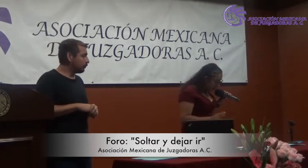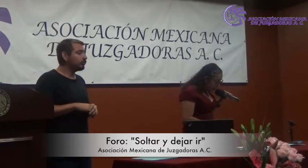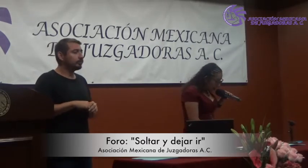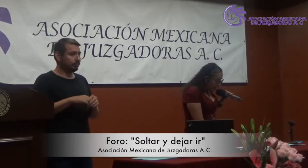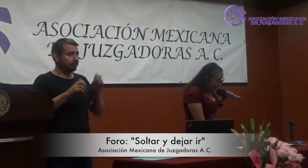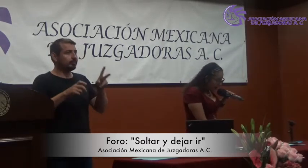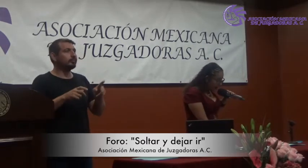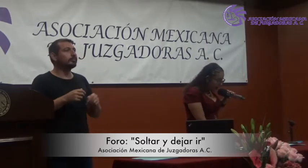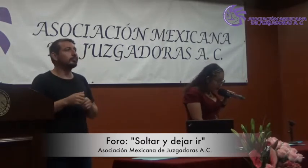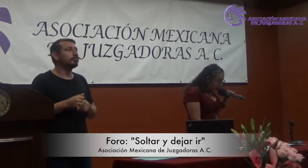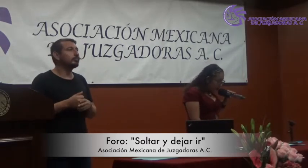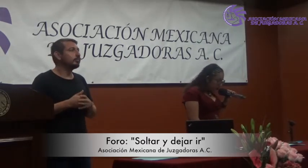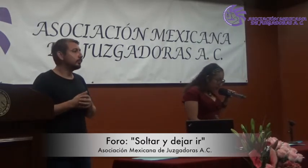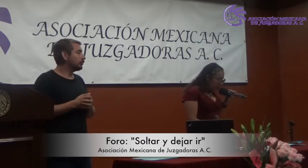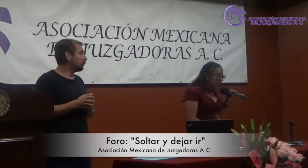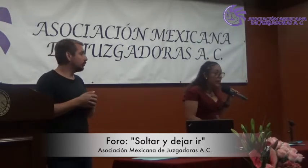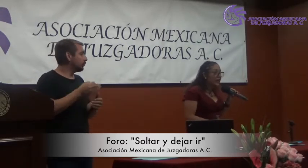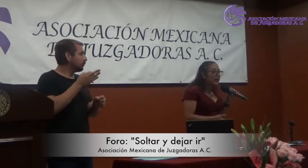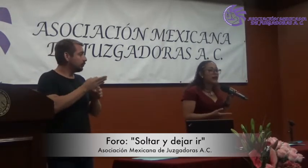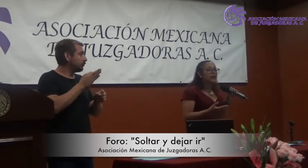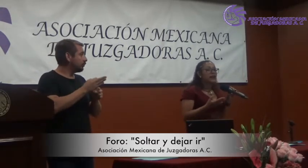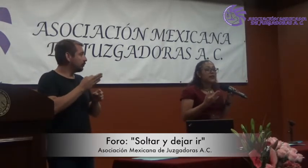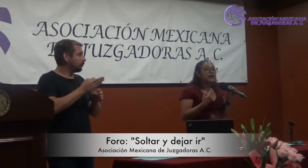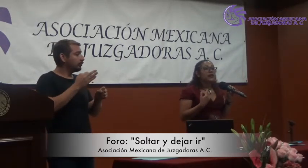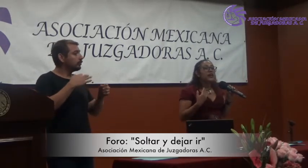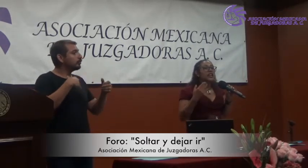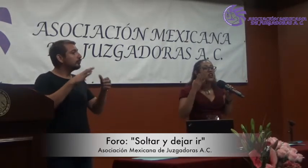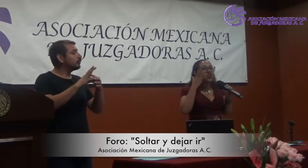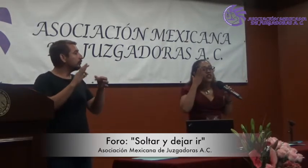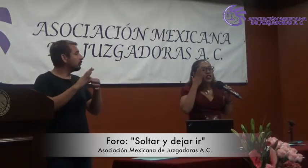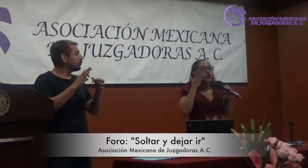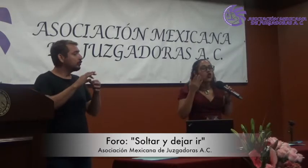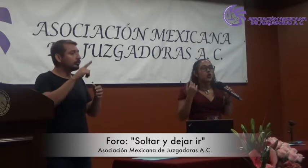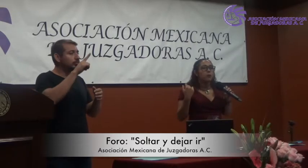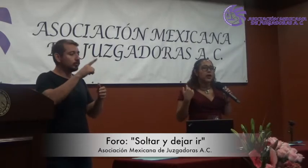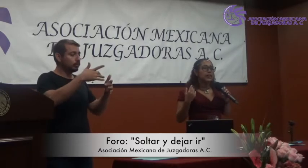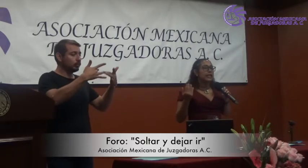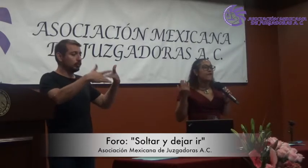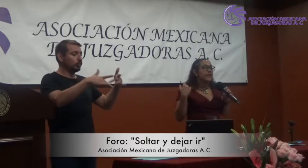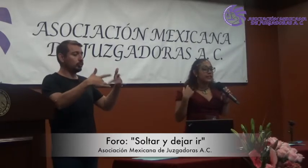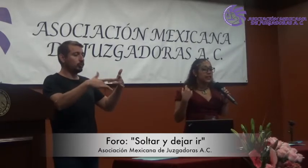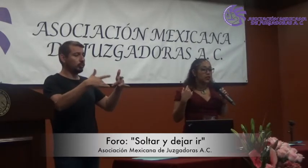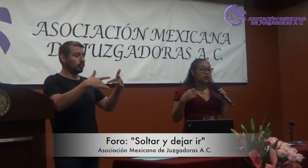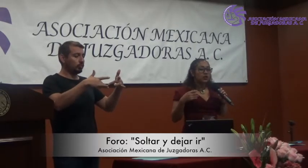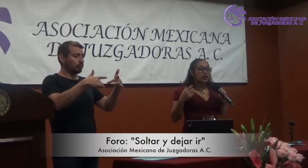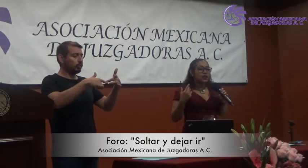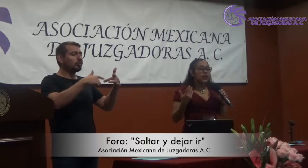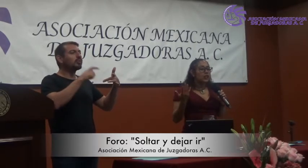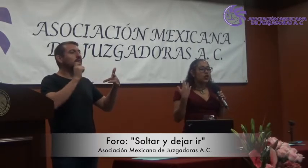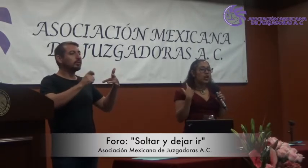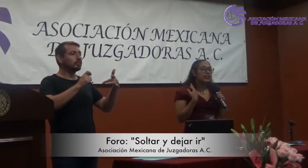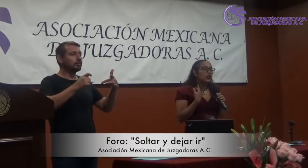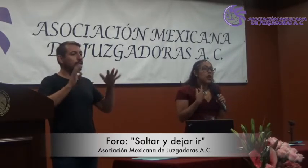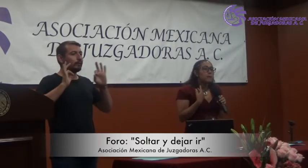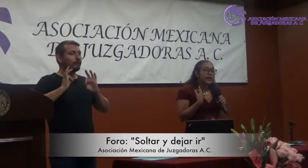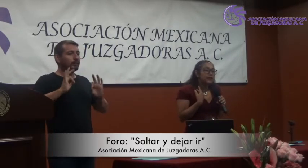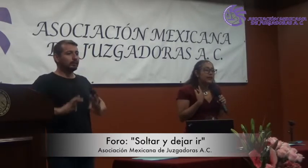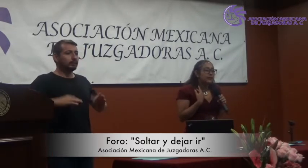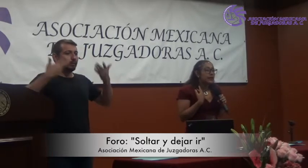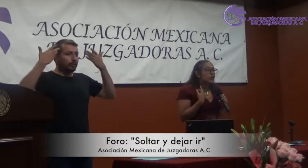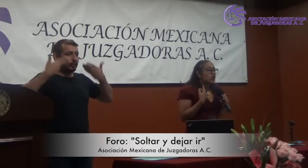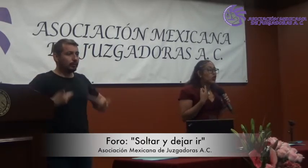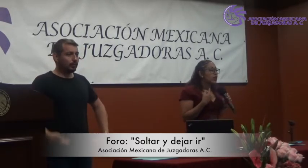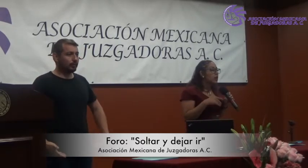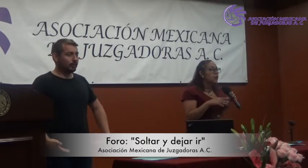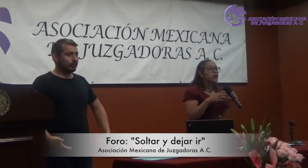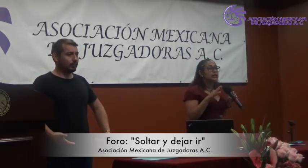Pues bien, estamos hablando de que el dolor tiene un componente físico. El dolor ante una pérdida